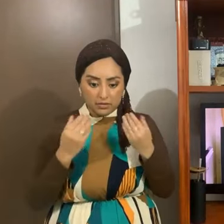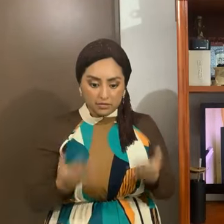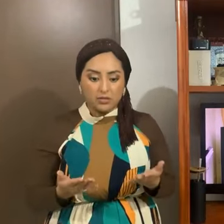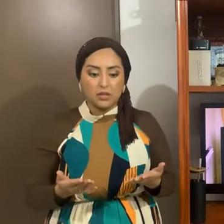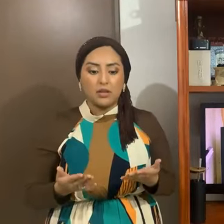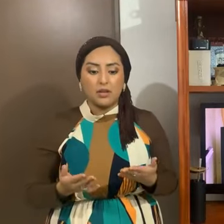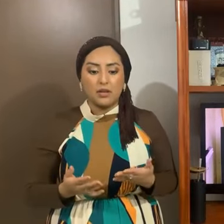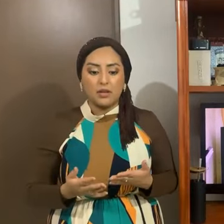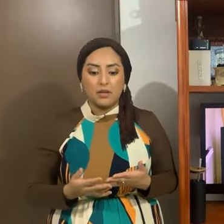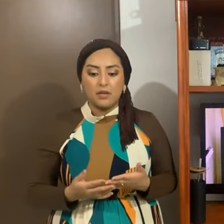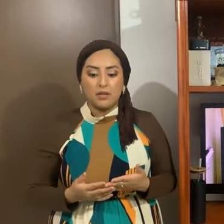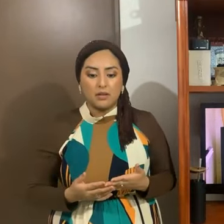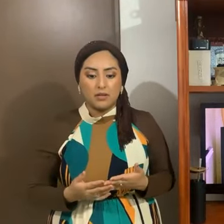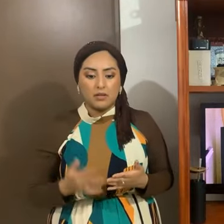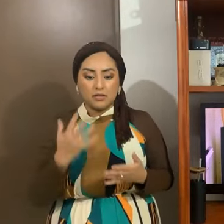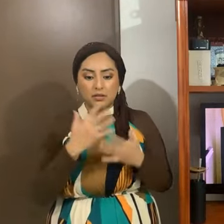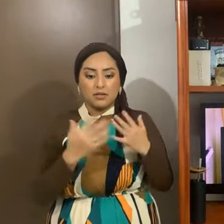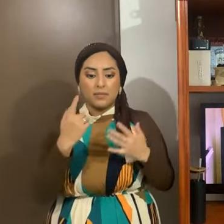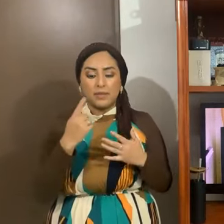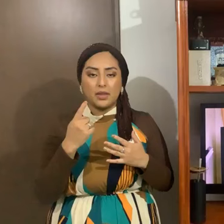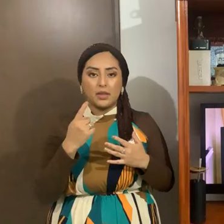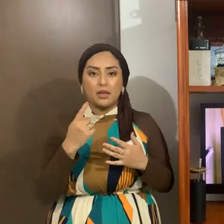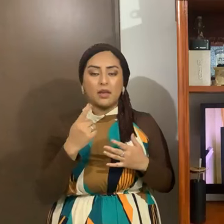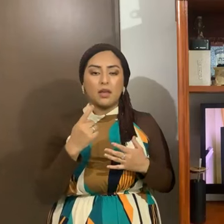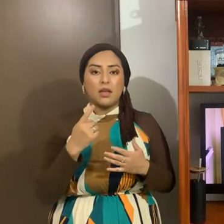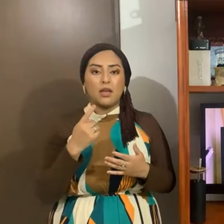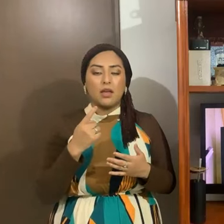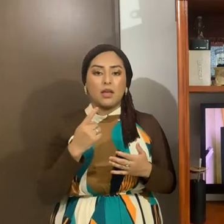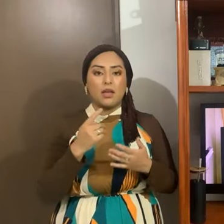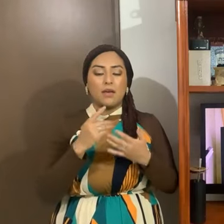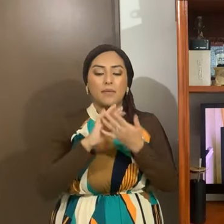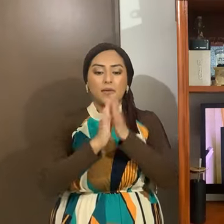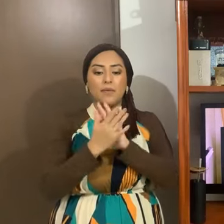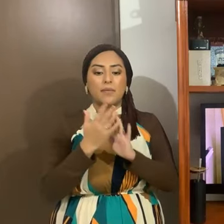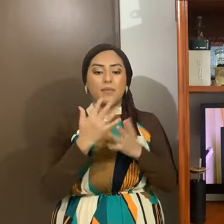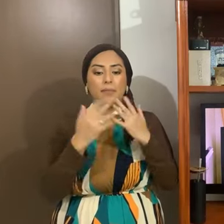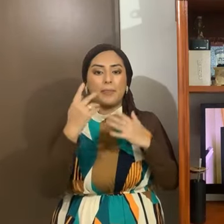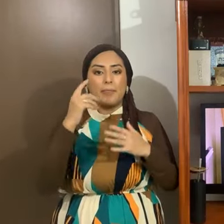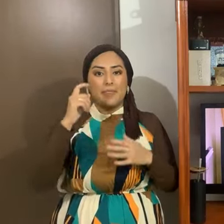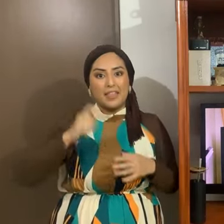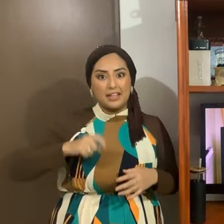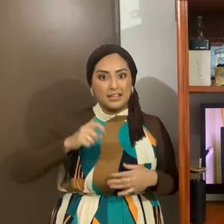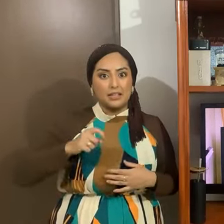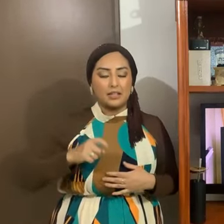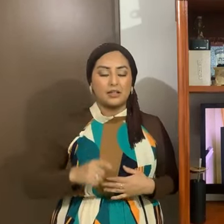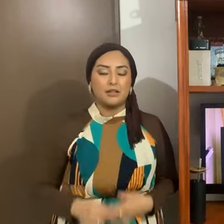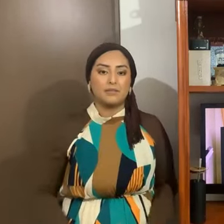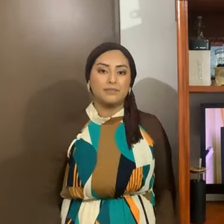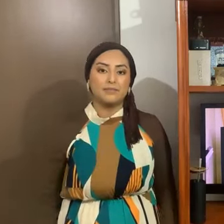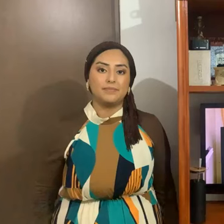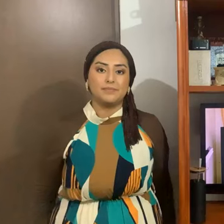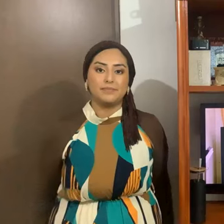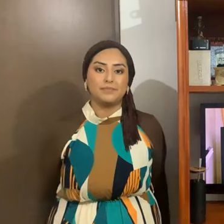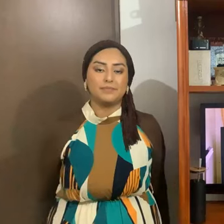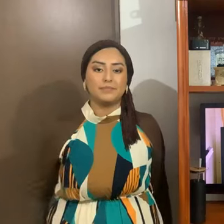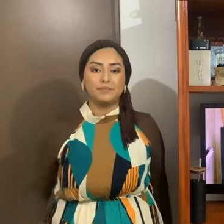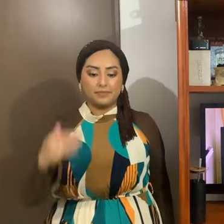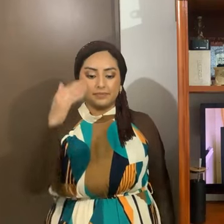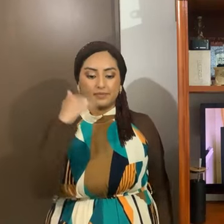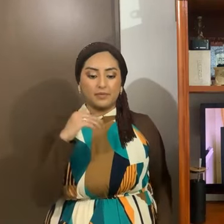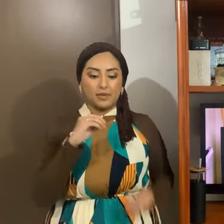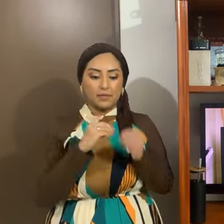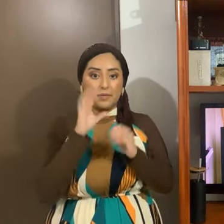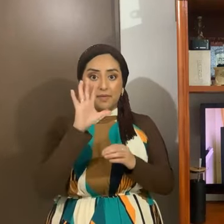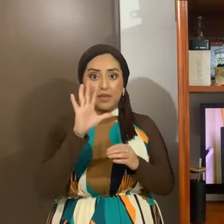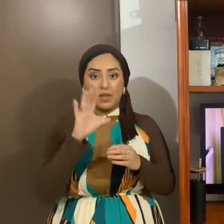haciendo como algo que no se vuelva una costumbre, que se haga algo agradable, una necesidad. Ahora, punto 5,